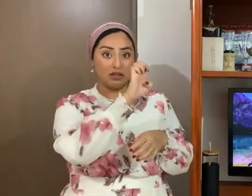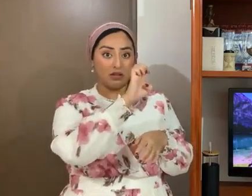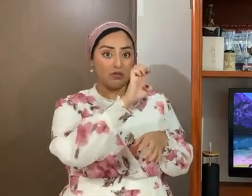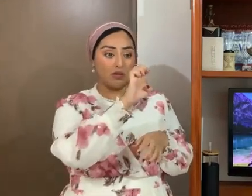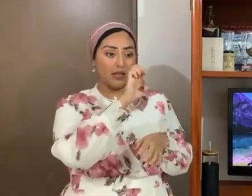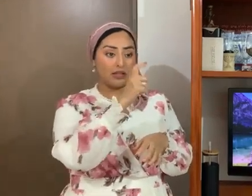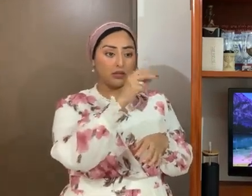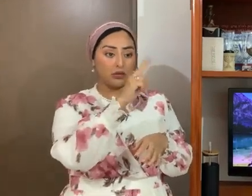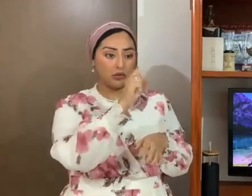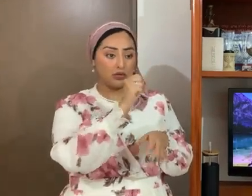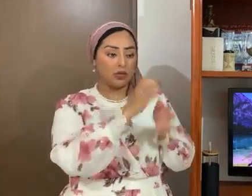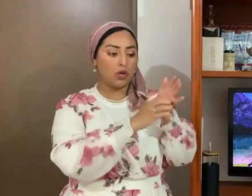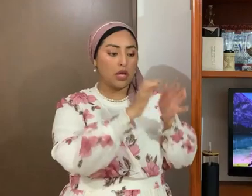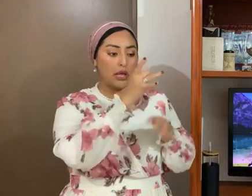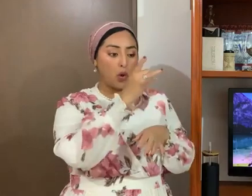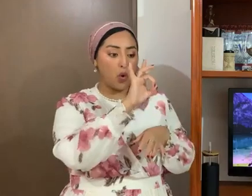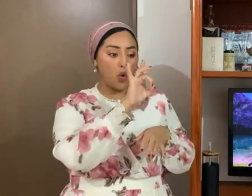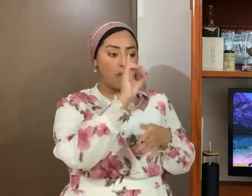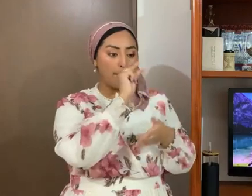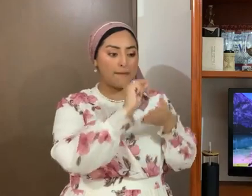1,